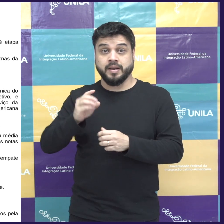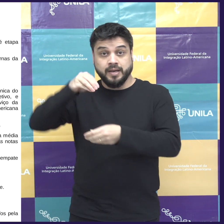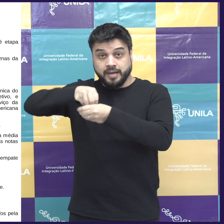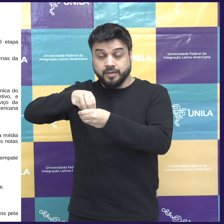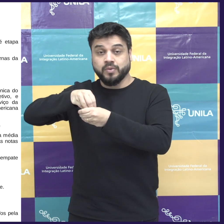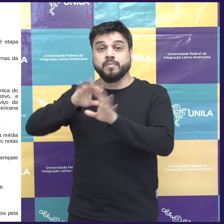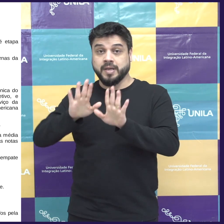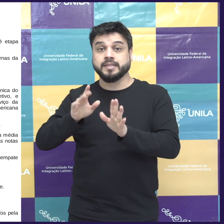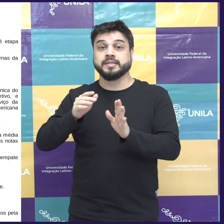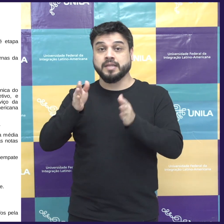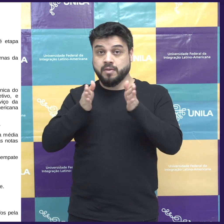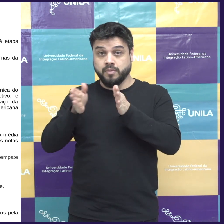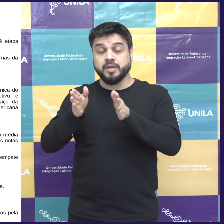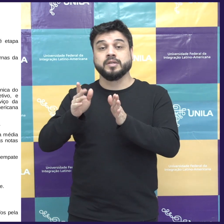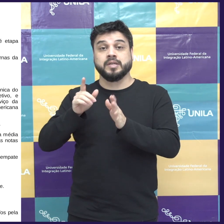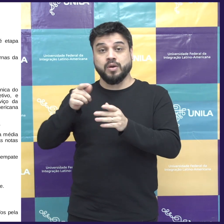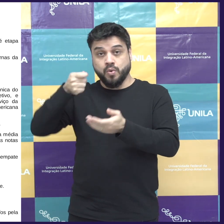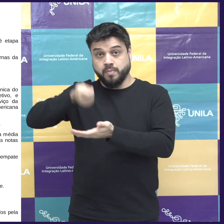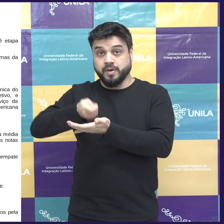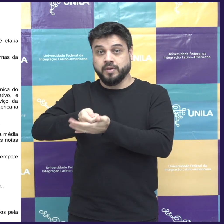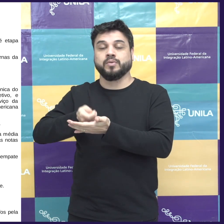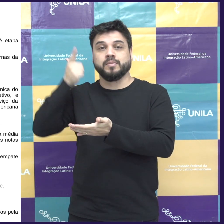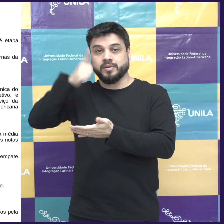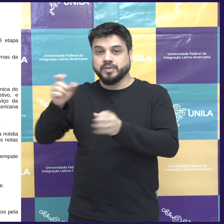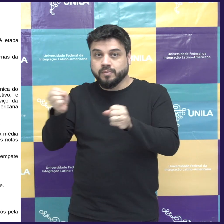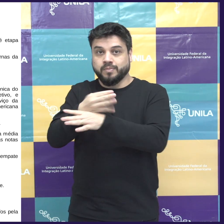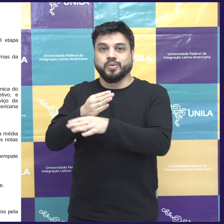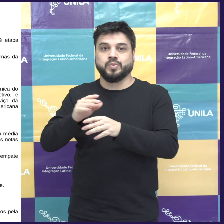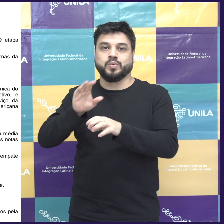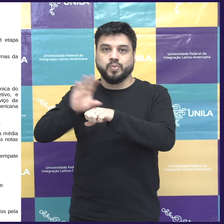conclusão do curso, conforme o regulamento do programa.